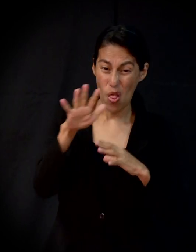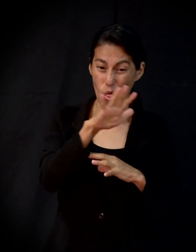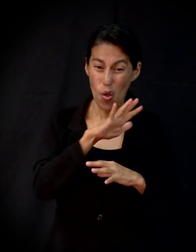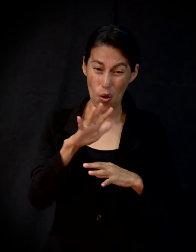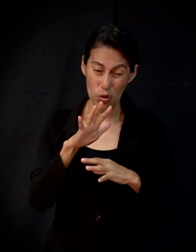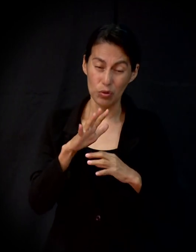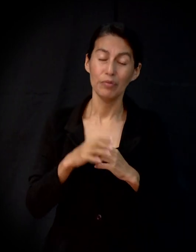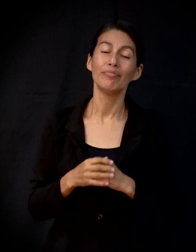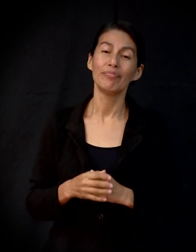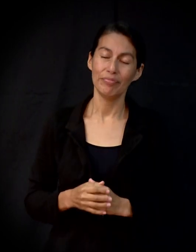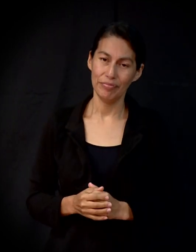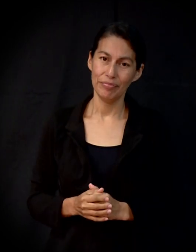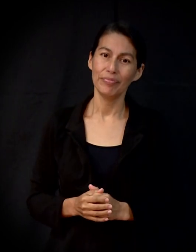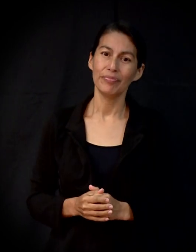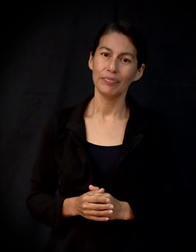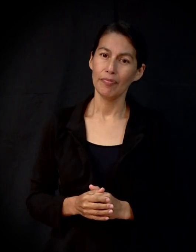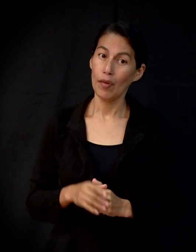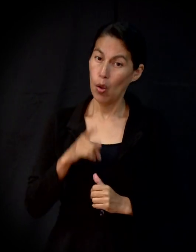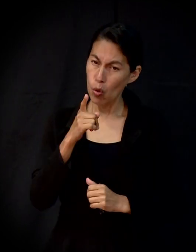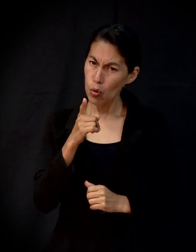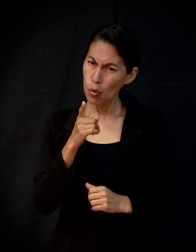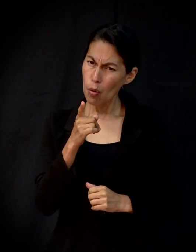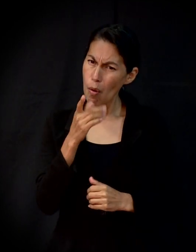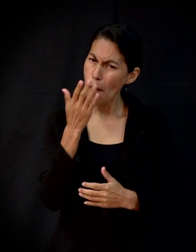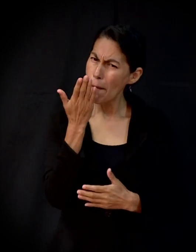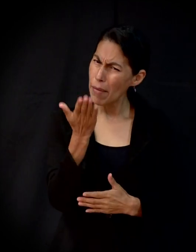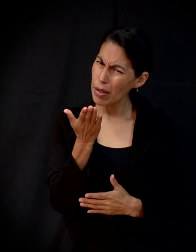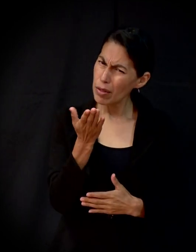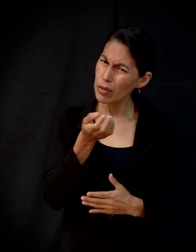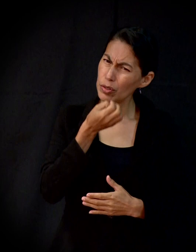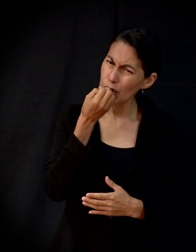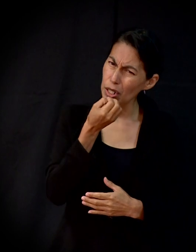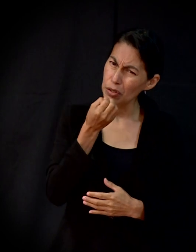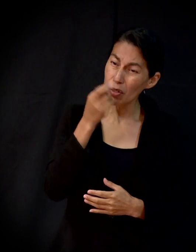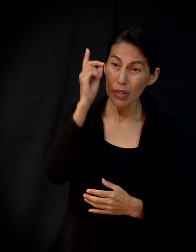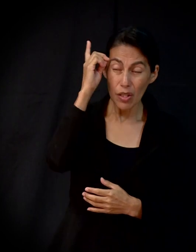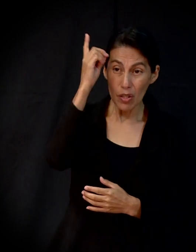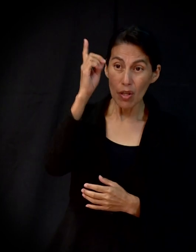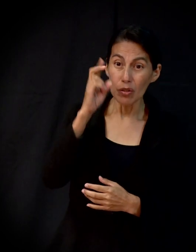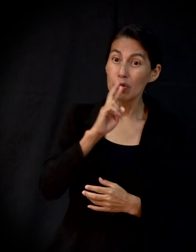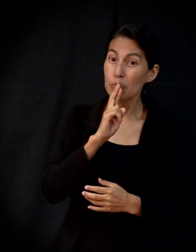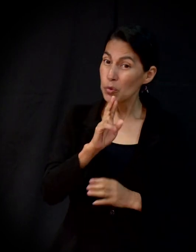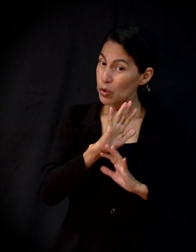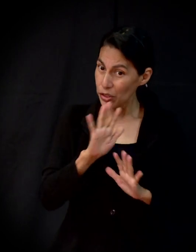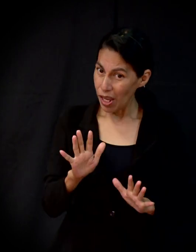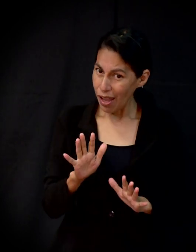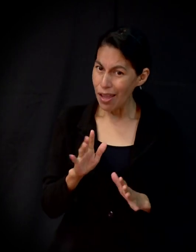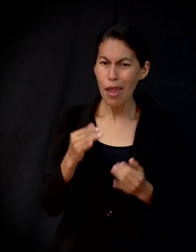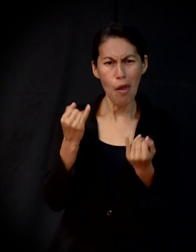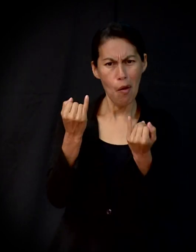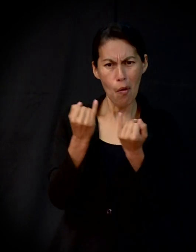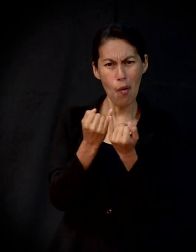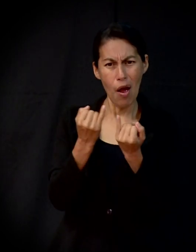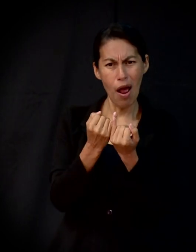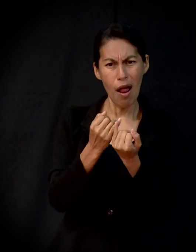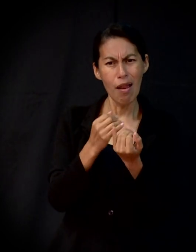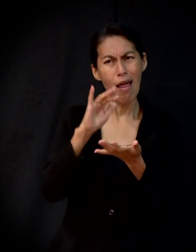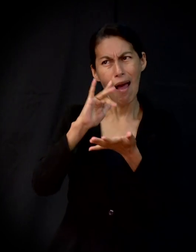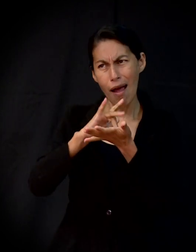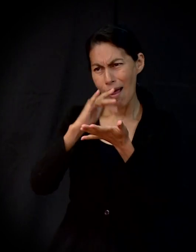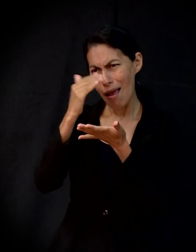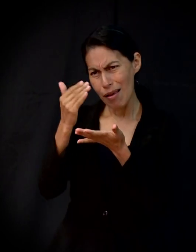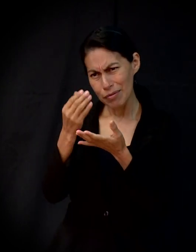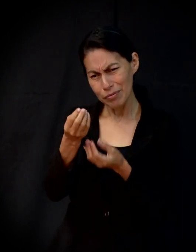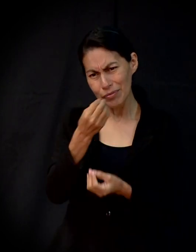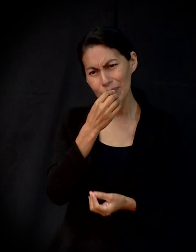que, si tienes algunos pedidos de oración que Dios ya respondió, también envía tus agradecimientos, pues